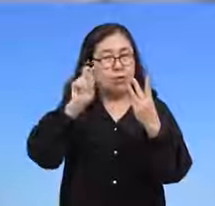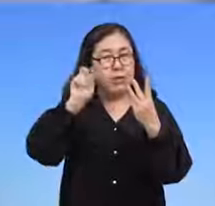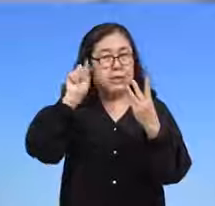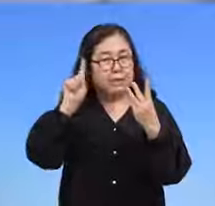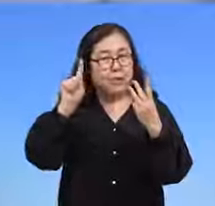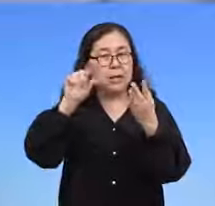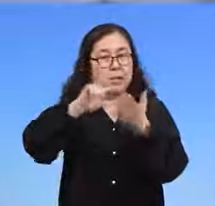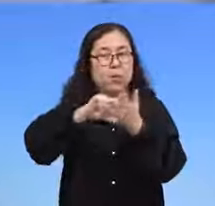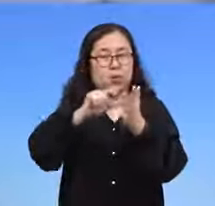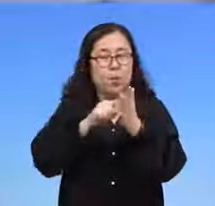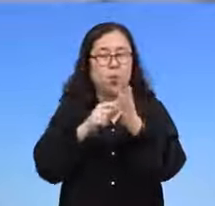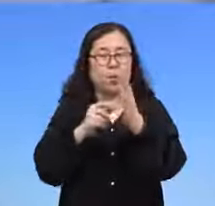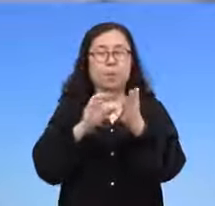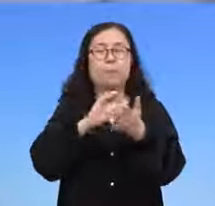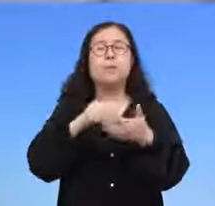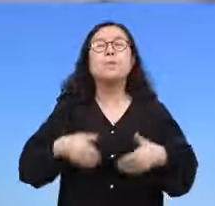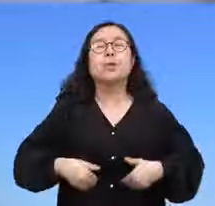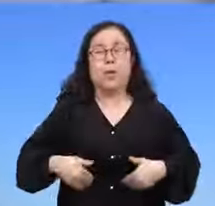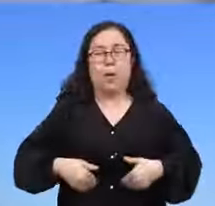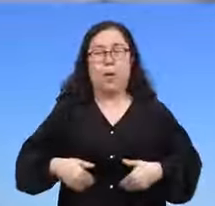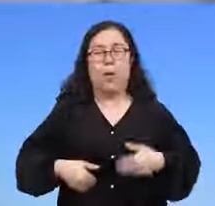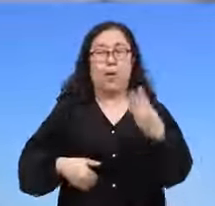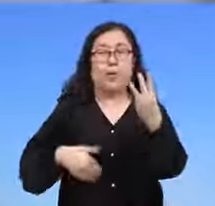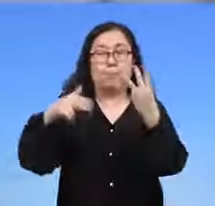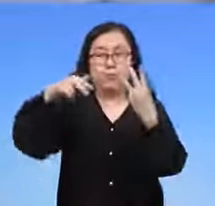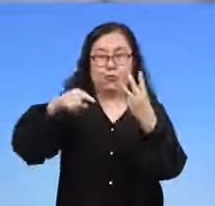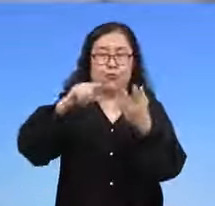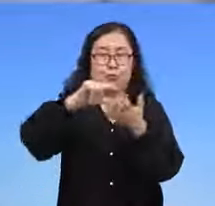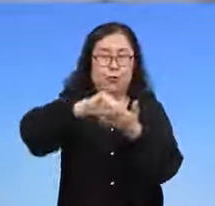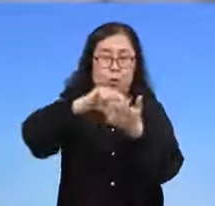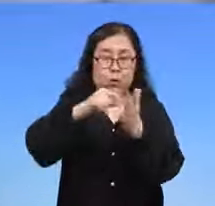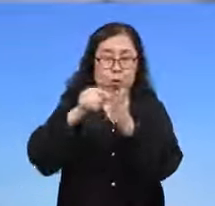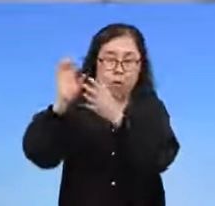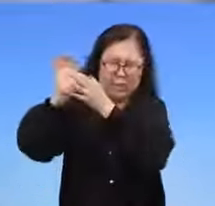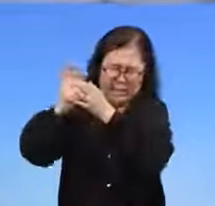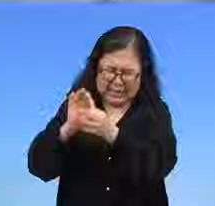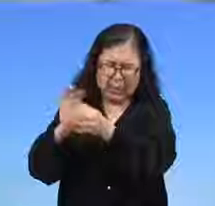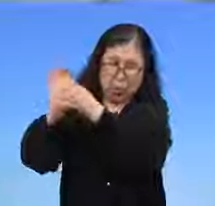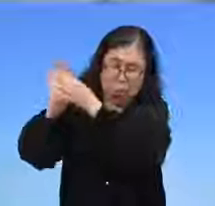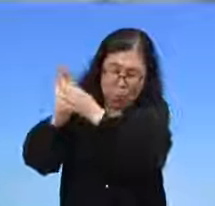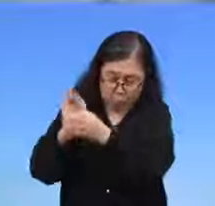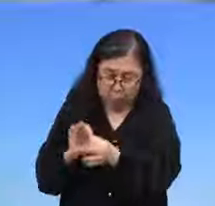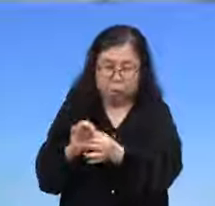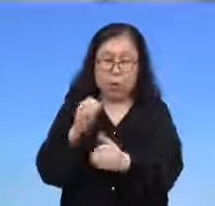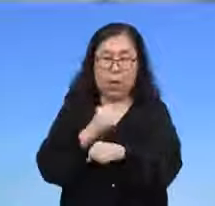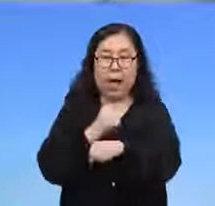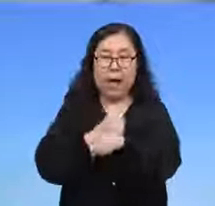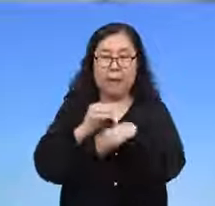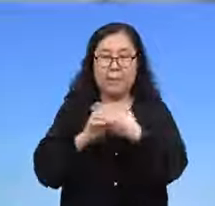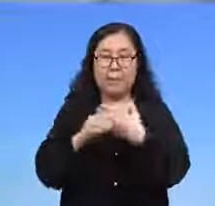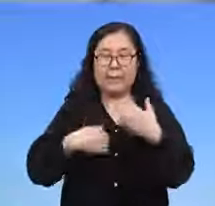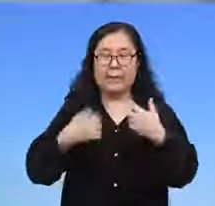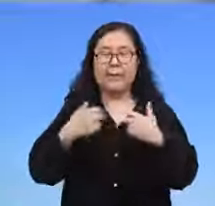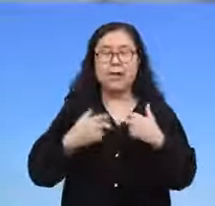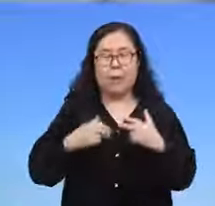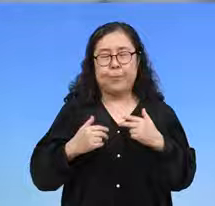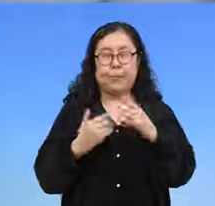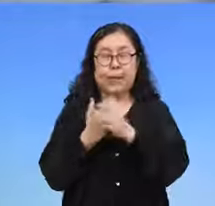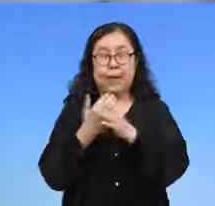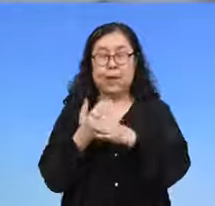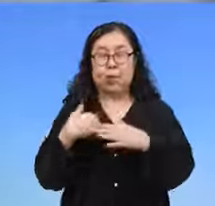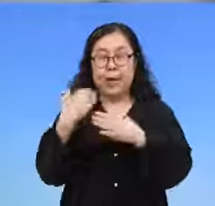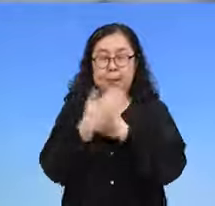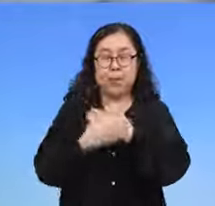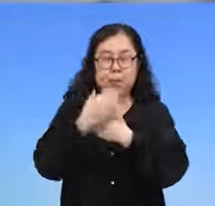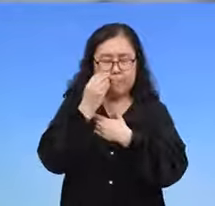21일 정도가 걸린답니다. 한 3주 정도는 지속적으로 해야 이게 이제 즐거움도 느껴지기 시작하고